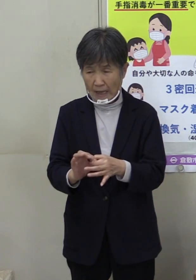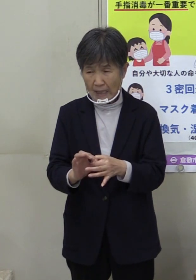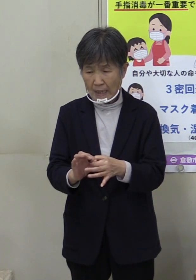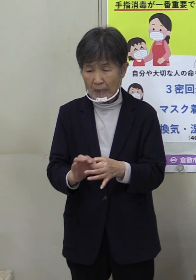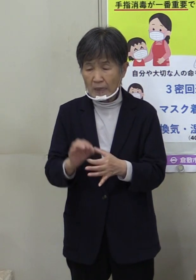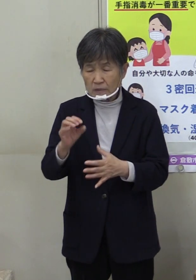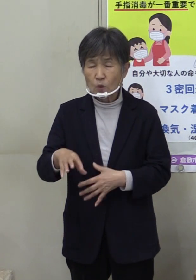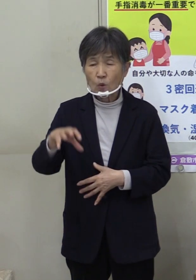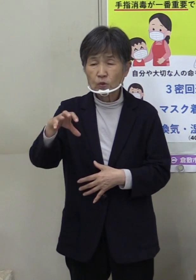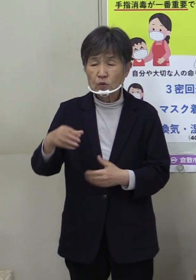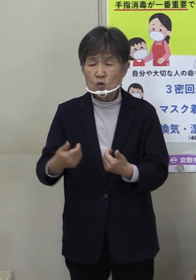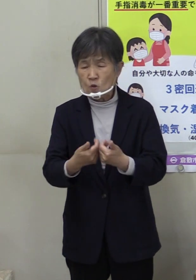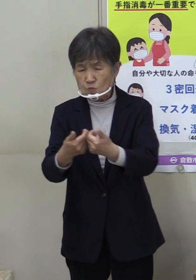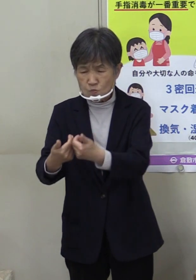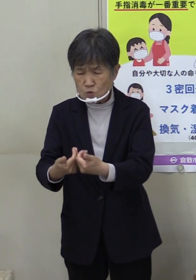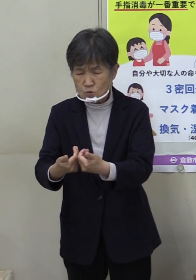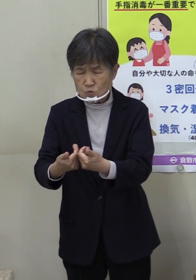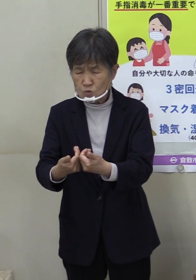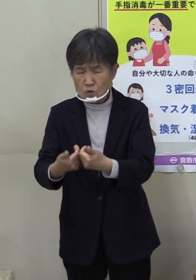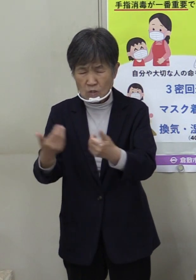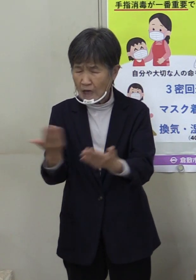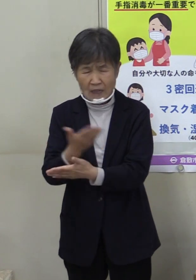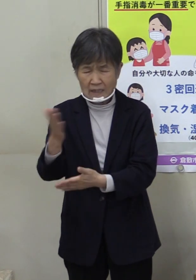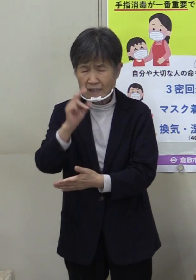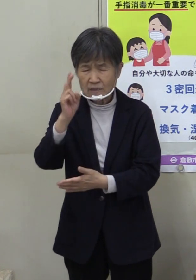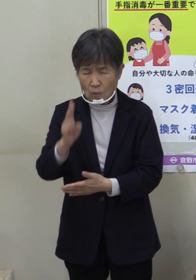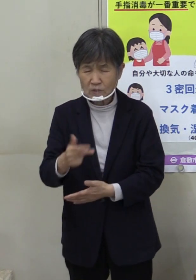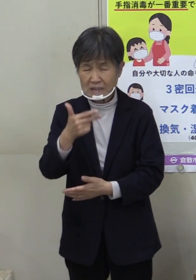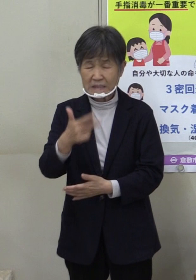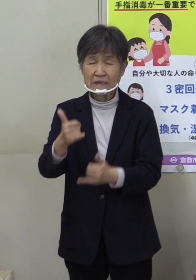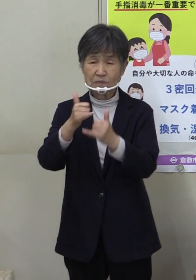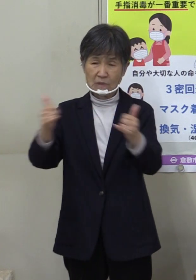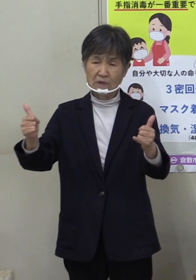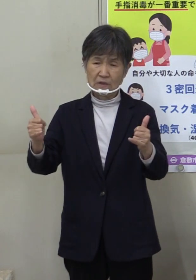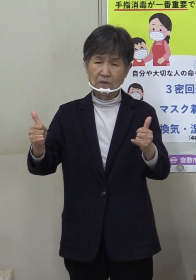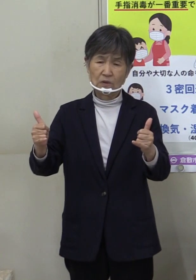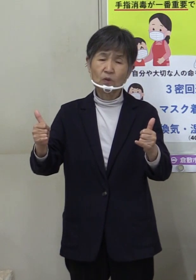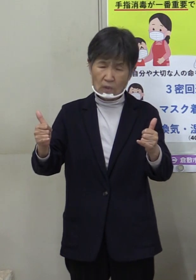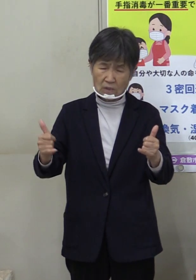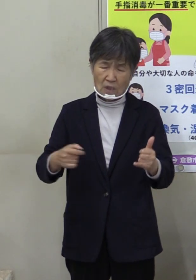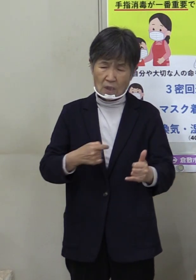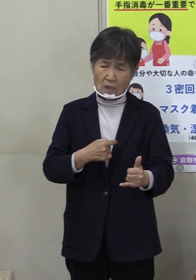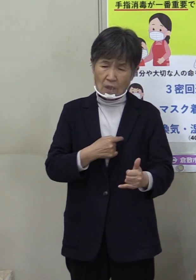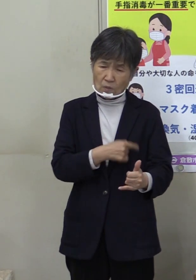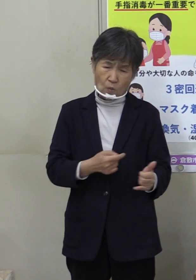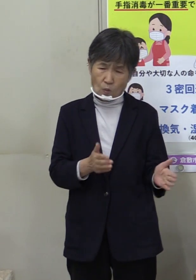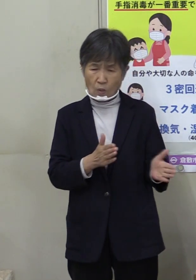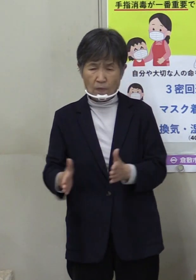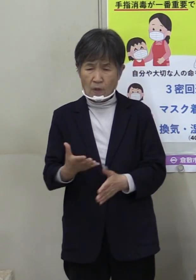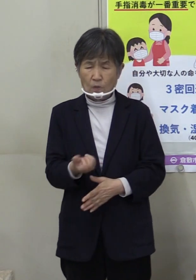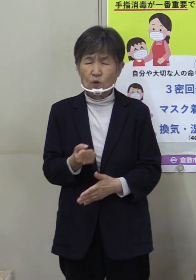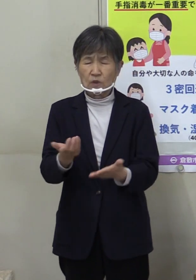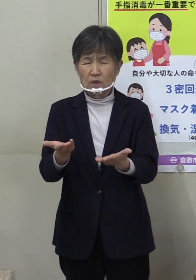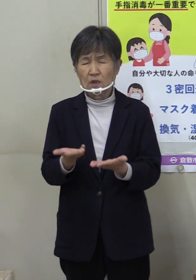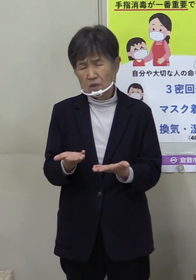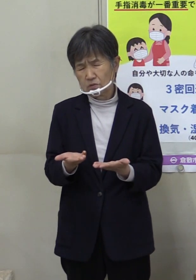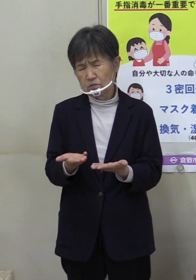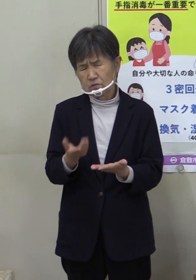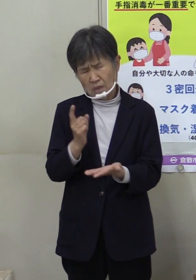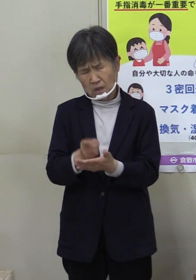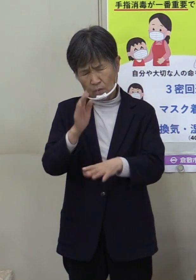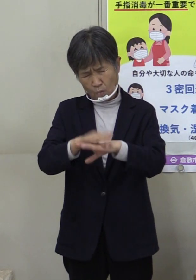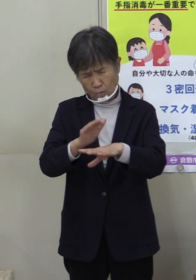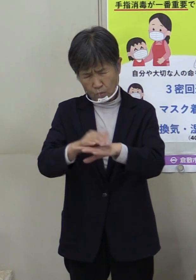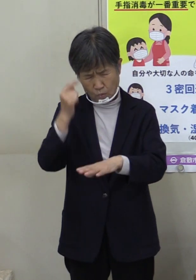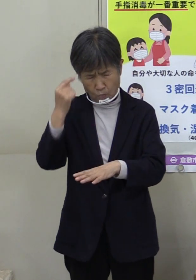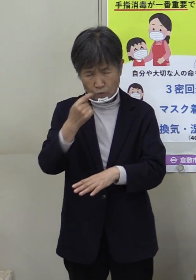そういうような密にならないようなことを市民の方が心がけていただくしか今のところ方法はないのではないかと、そういうふうに思っています。 ありがとうござい